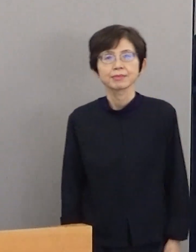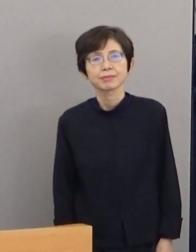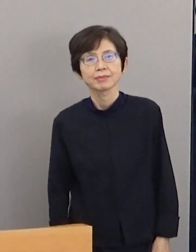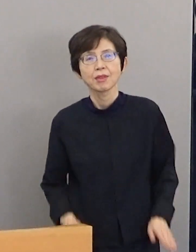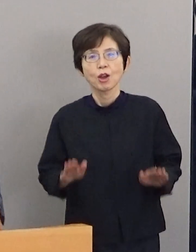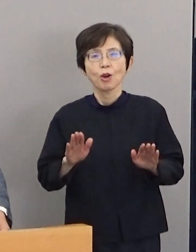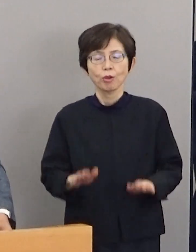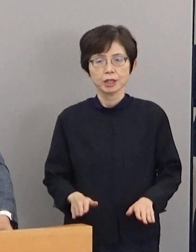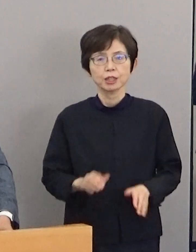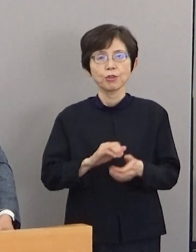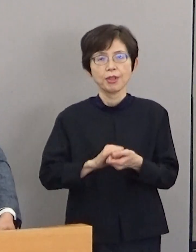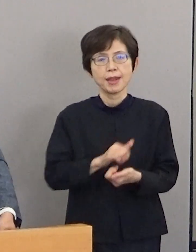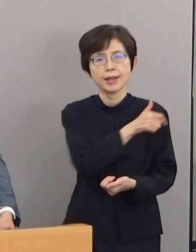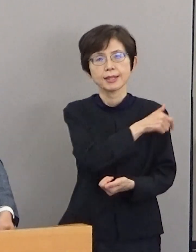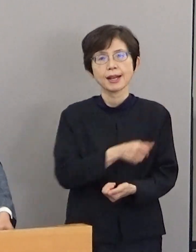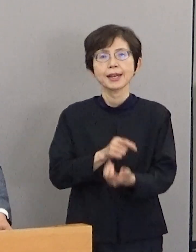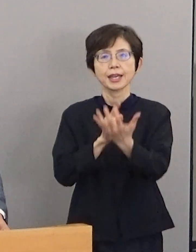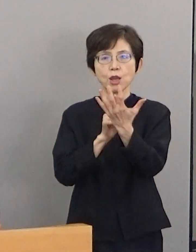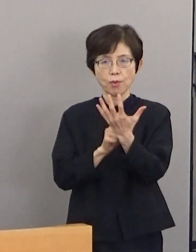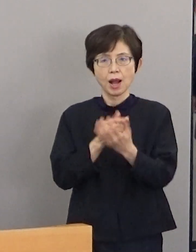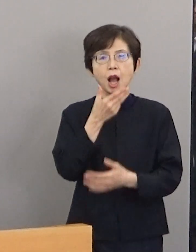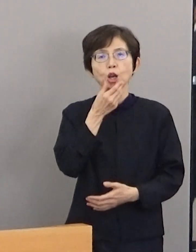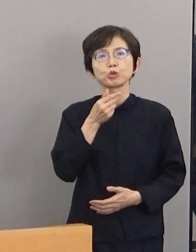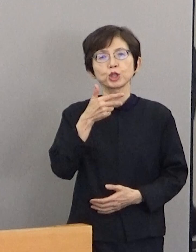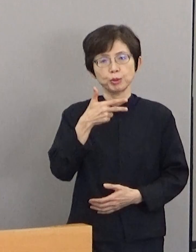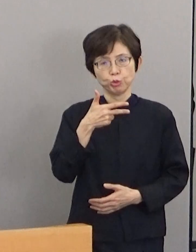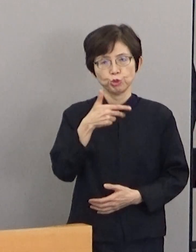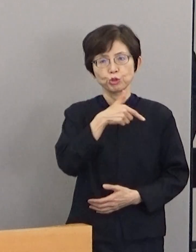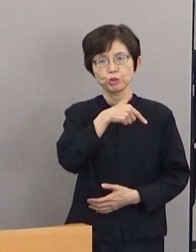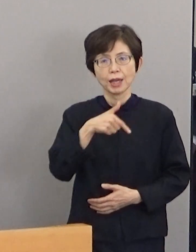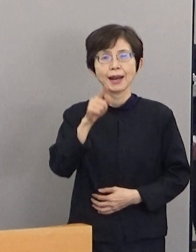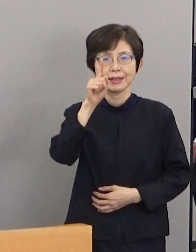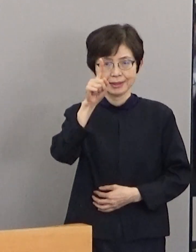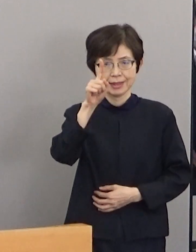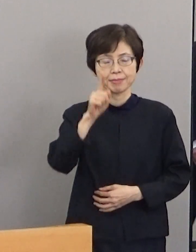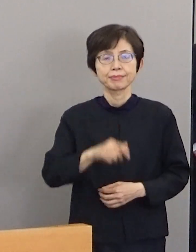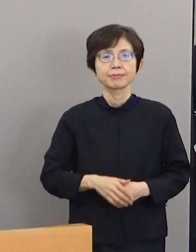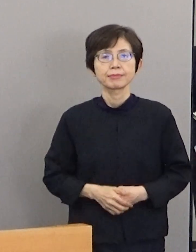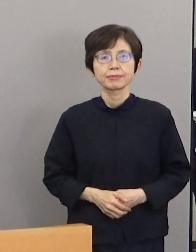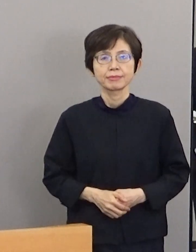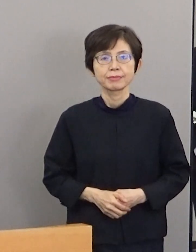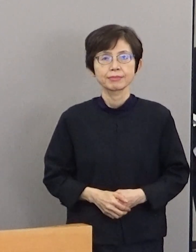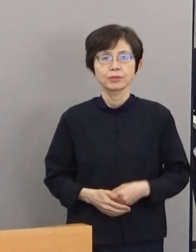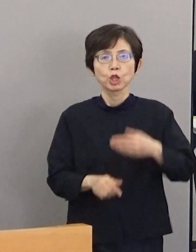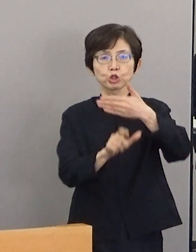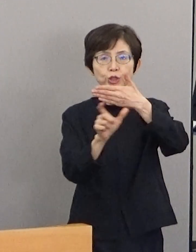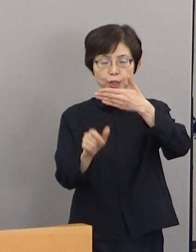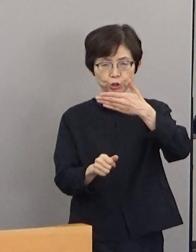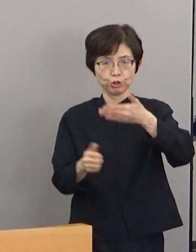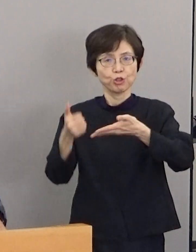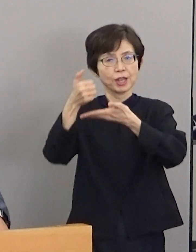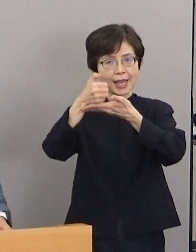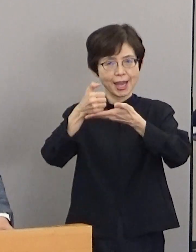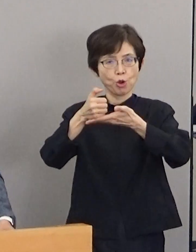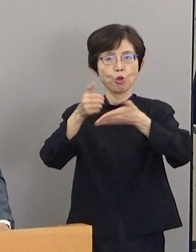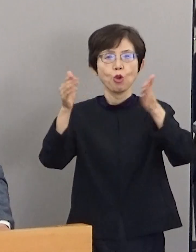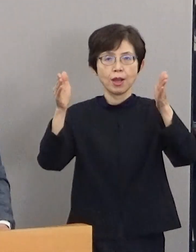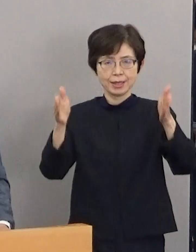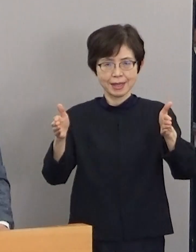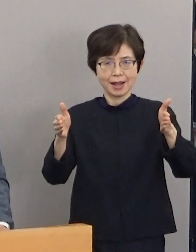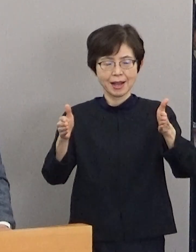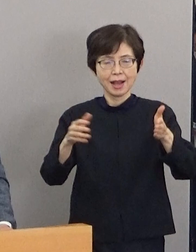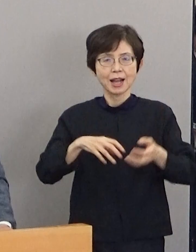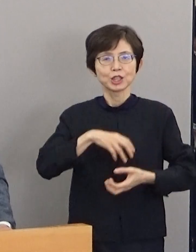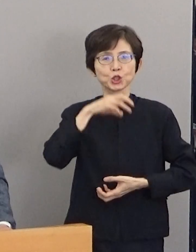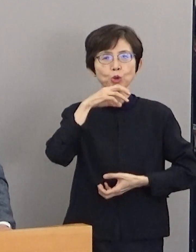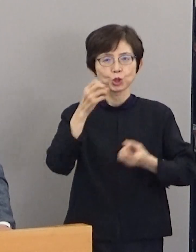はい、それでは本日の定例記者会見は福祉部からの意見となります。9月の敬老月間ではご長寿